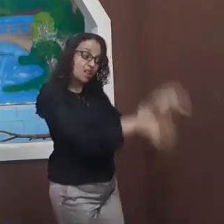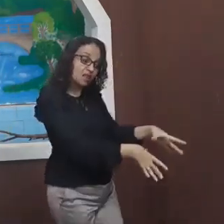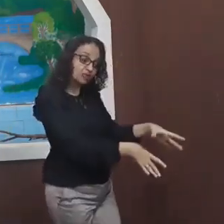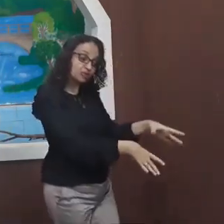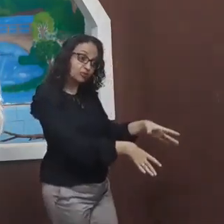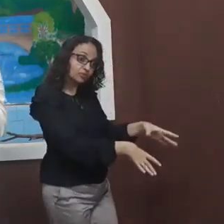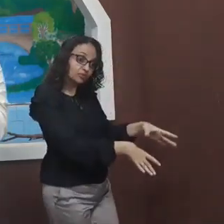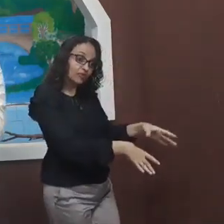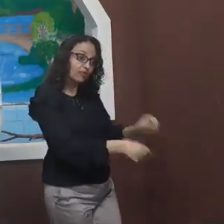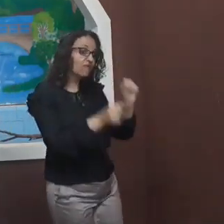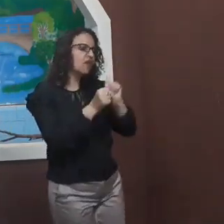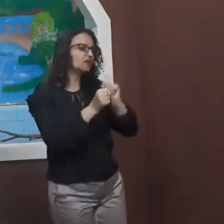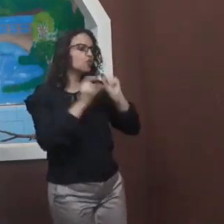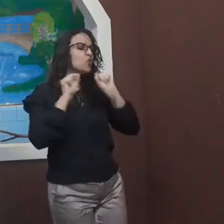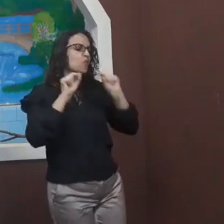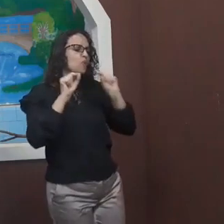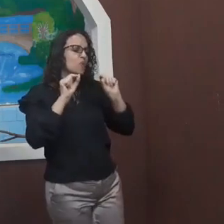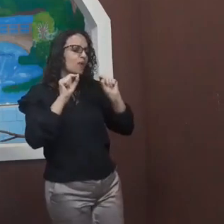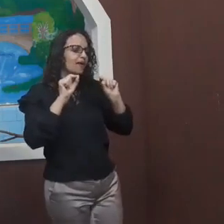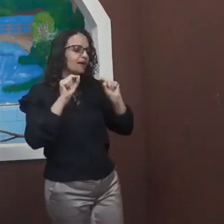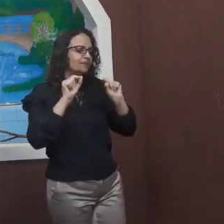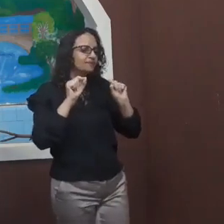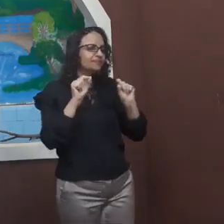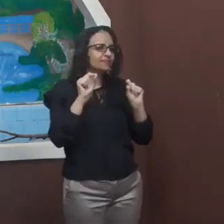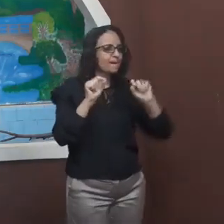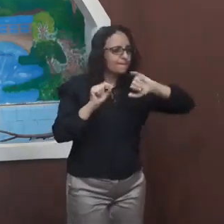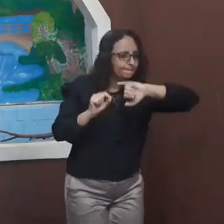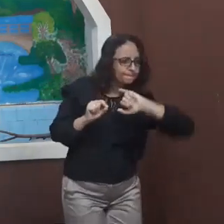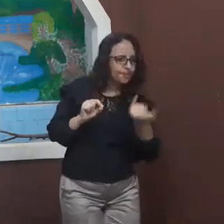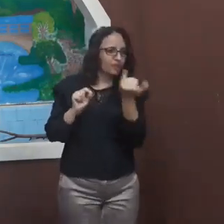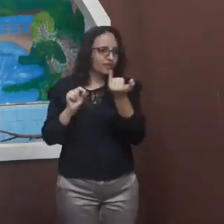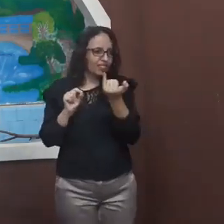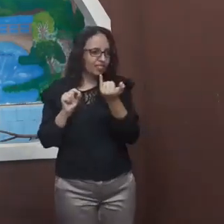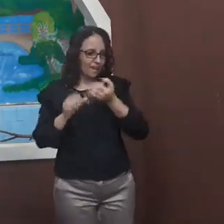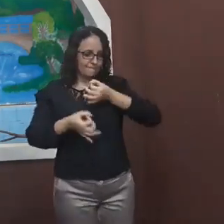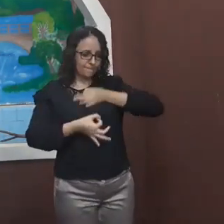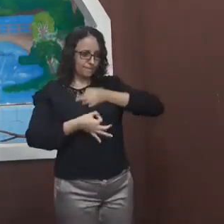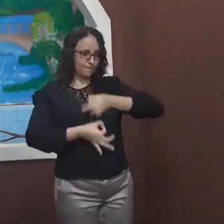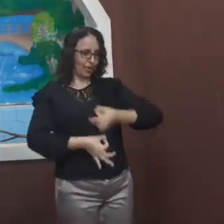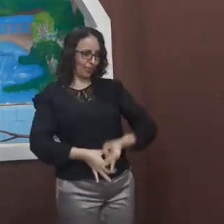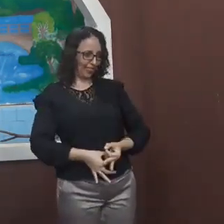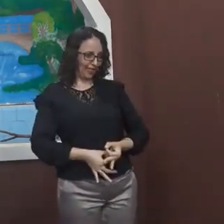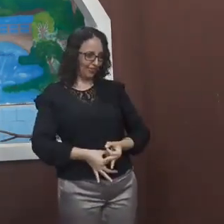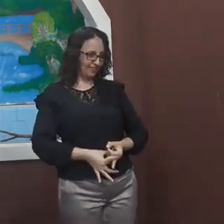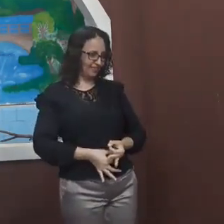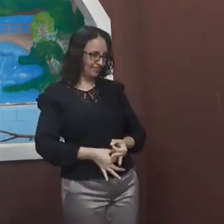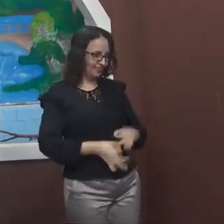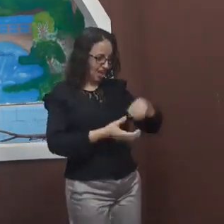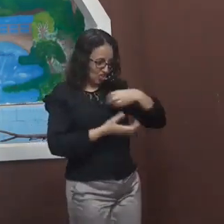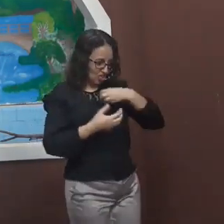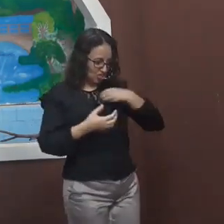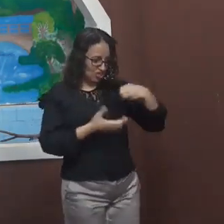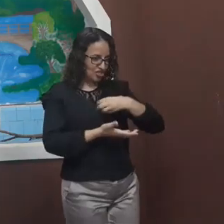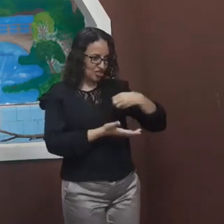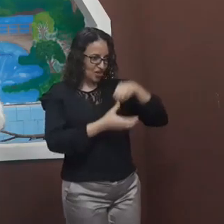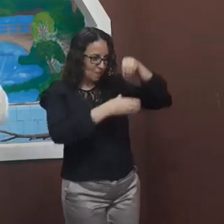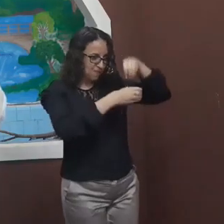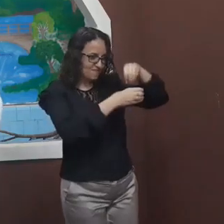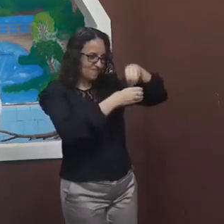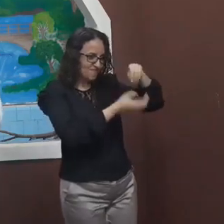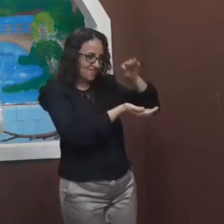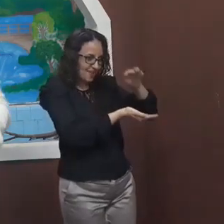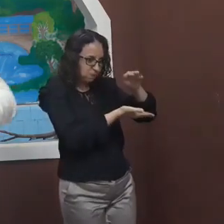servia mais, ainda fazia uma reciclagem. Arrancava todos os botões e guardava num potinho, que um dia se alguma camisa perdesse o